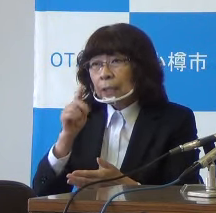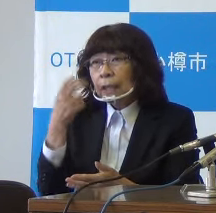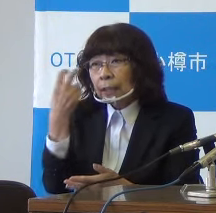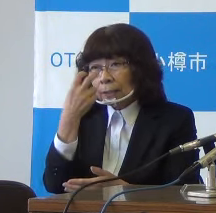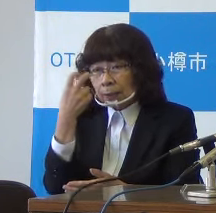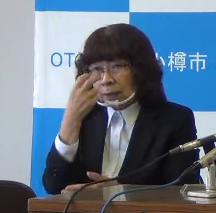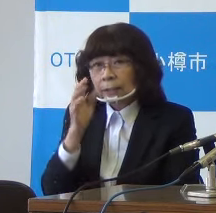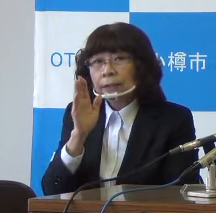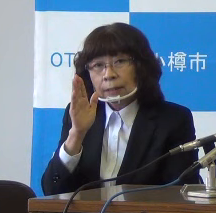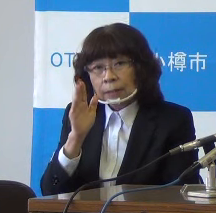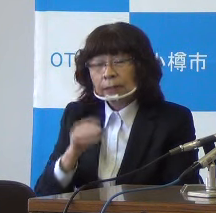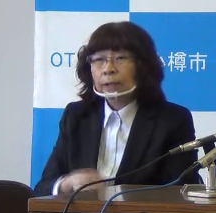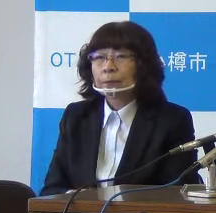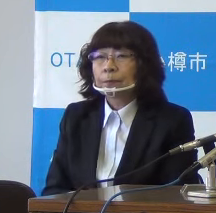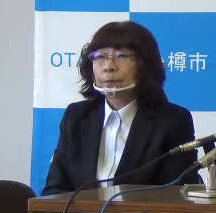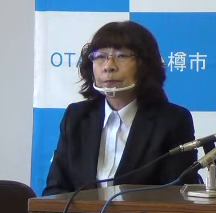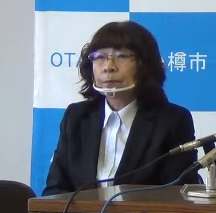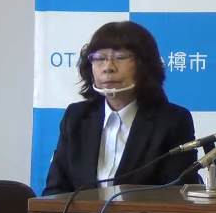と思います。